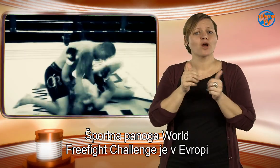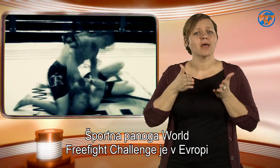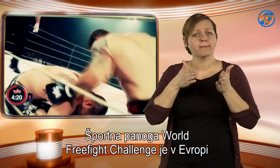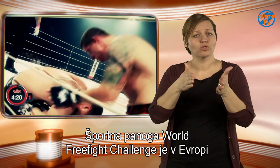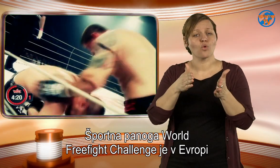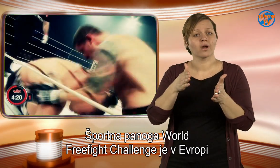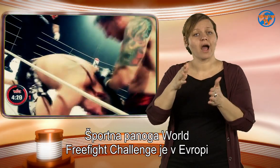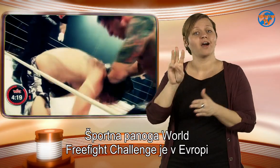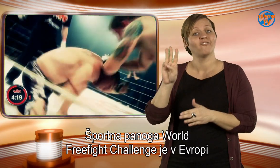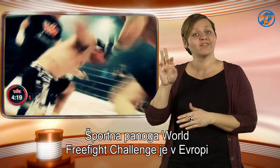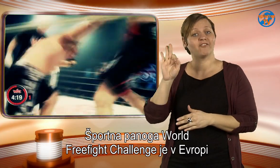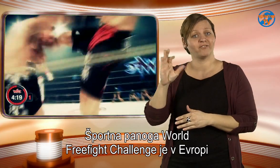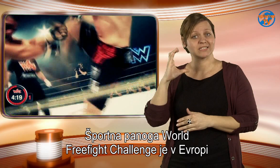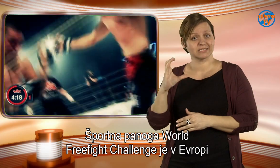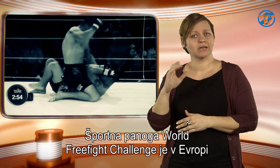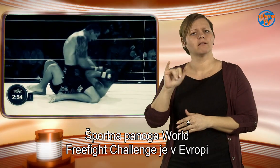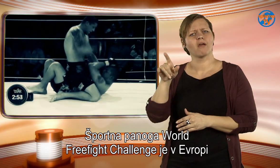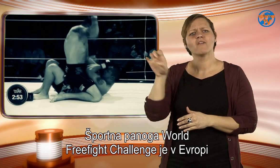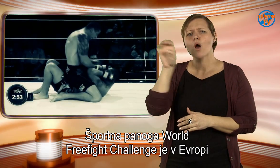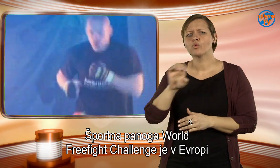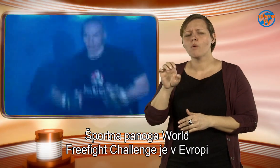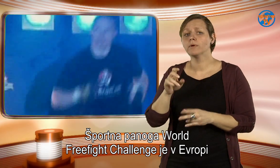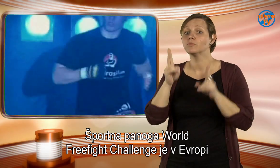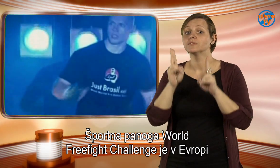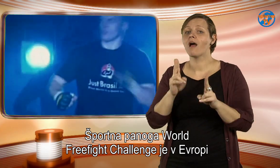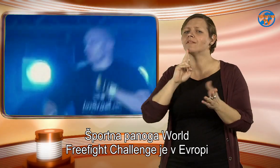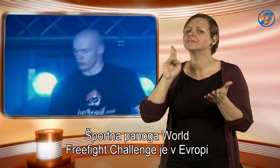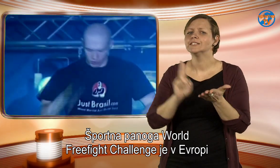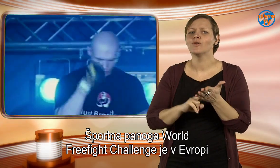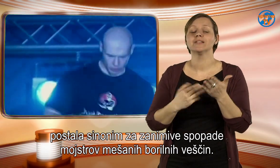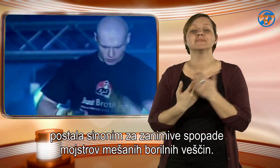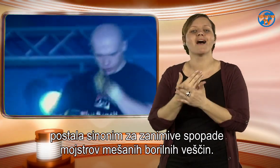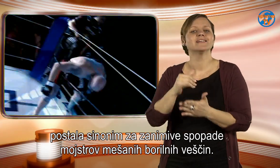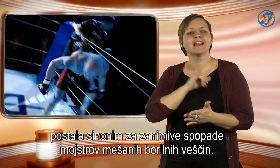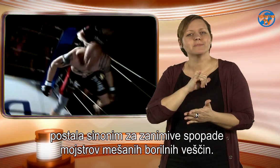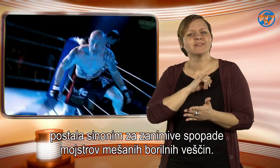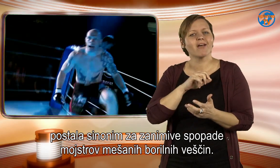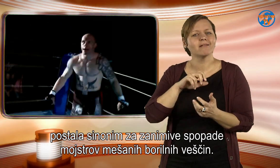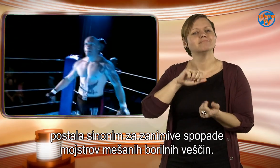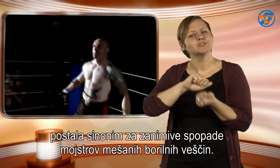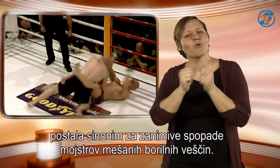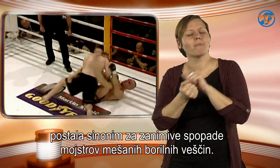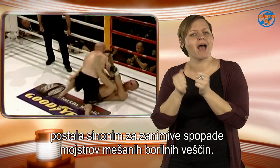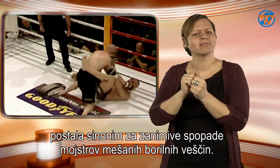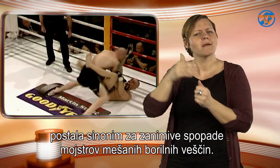Športna panoga World Free Fight Challenge je v Evropi postala sinonim za zanimive spopade mojstrov mešanih borilnih